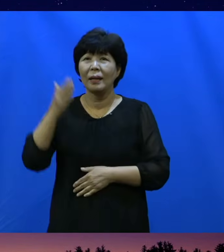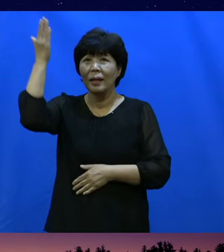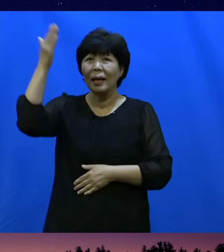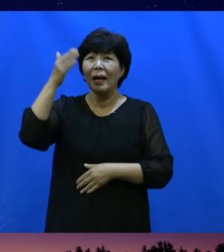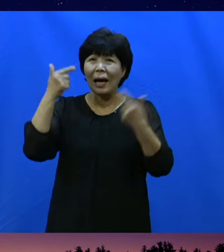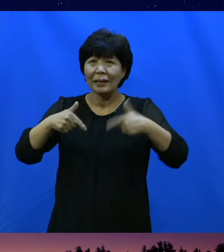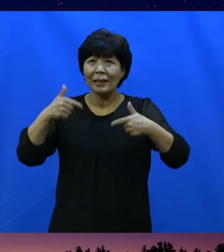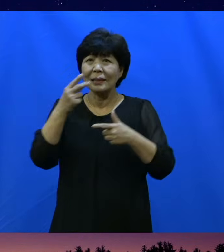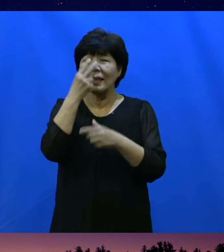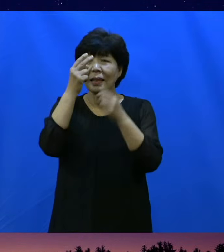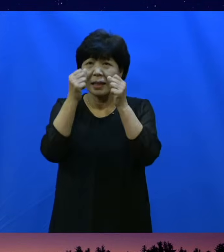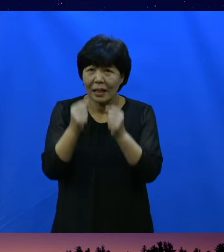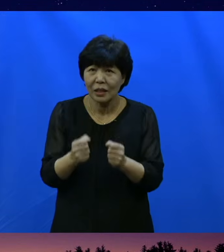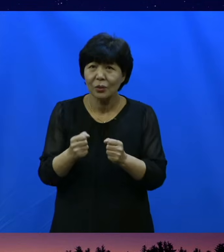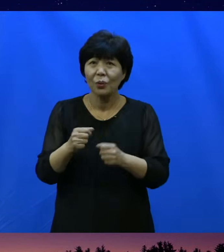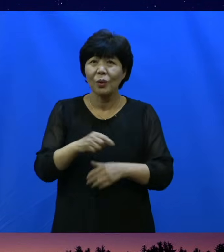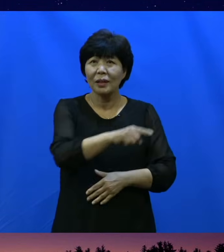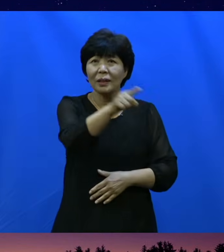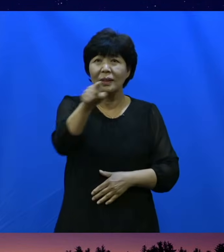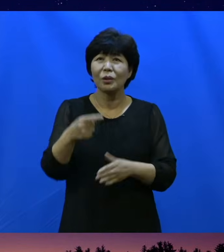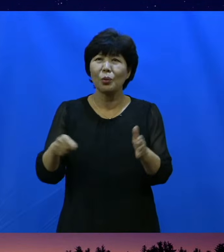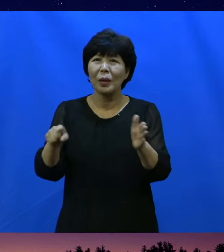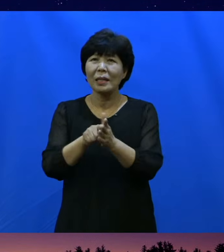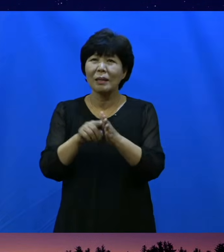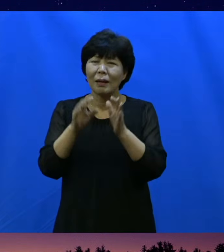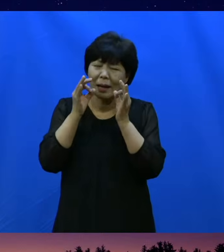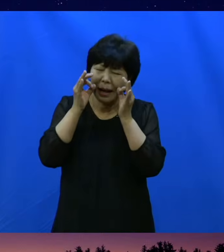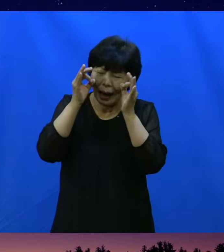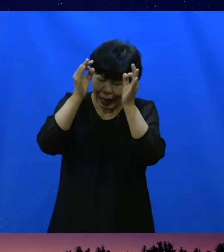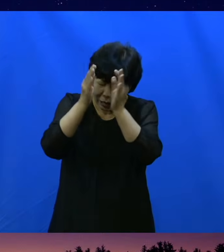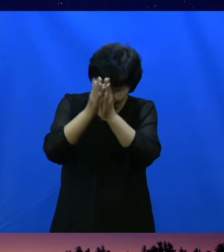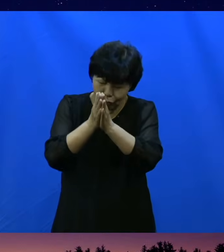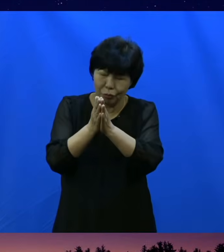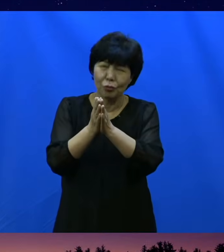계셔서 그들을 위하여 간구하심이라.